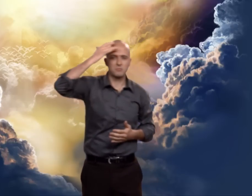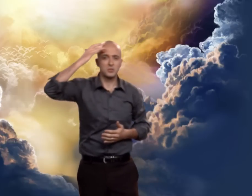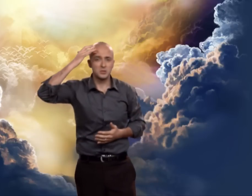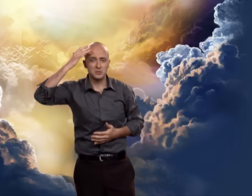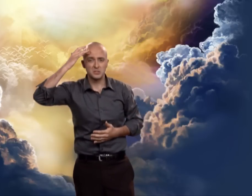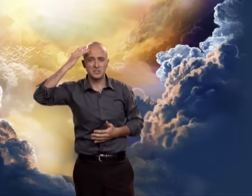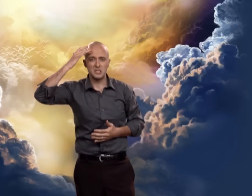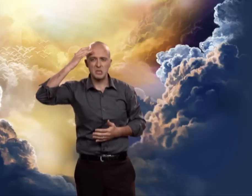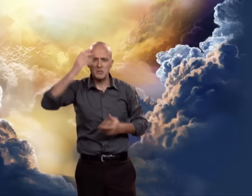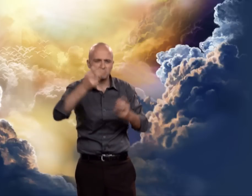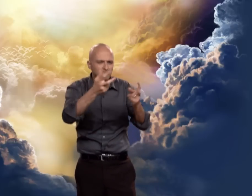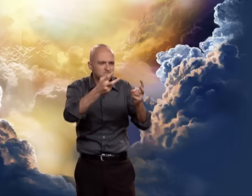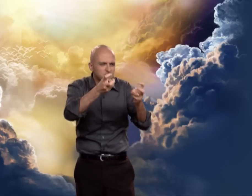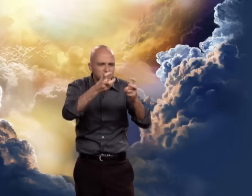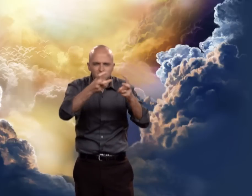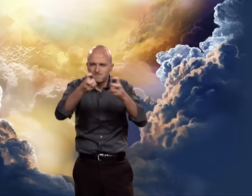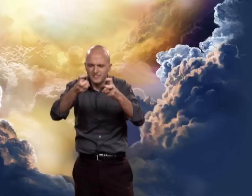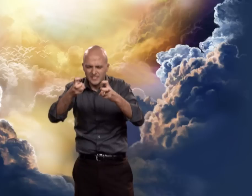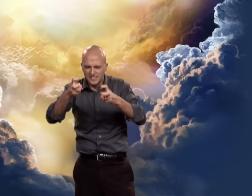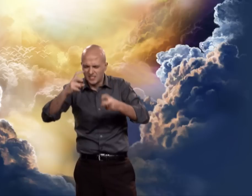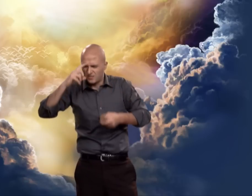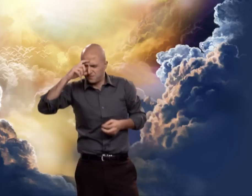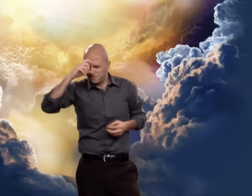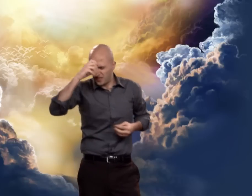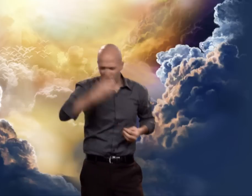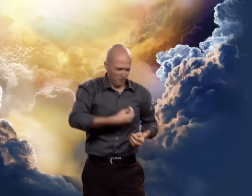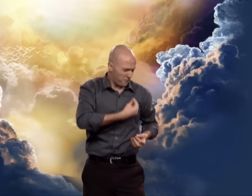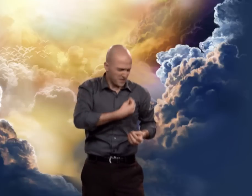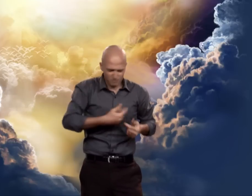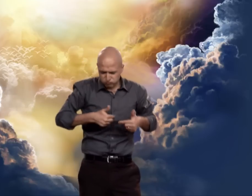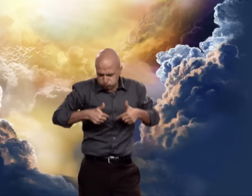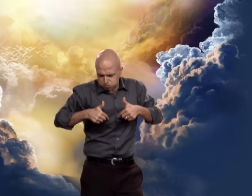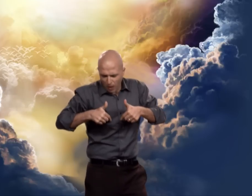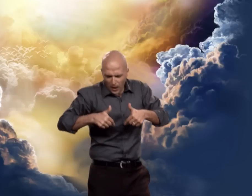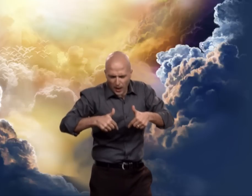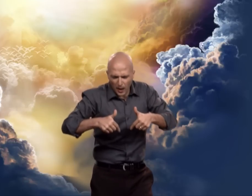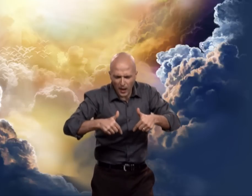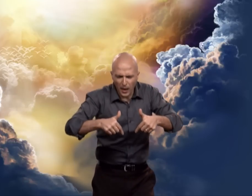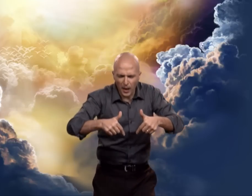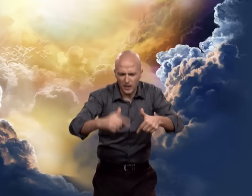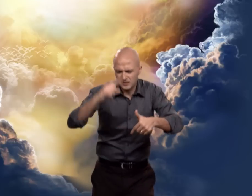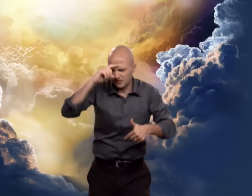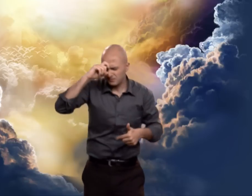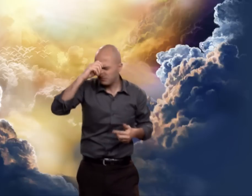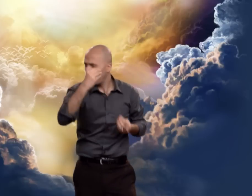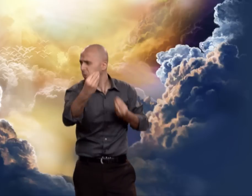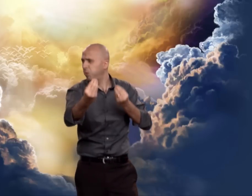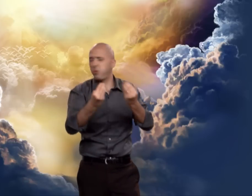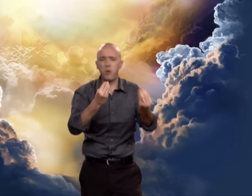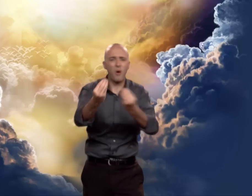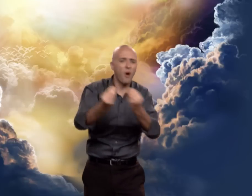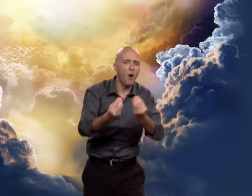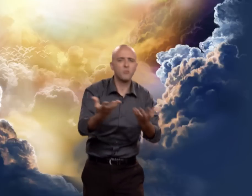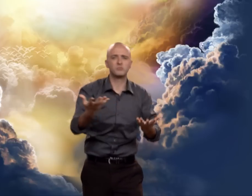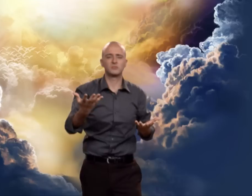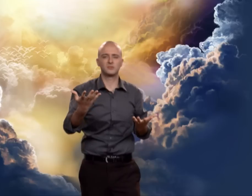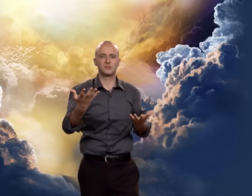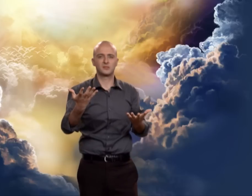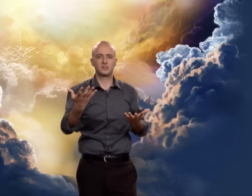aqueles criados por suas mãos o amem, porque ele é digno de amor. Deseja que lhe obedeçam porque reconhecem de